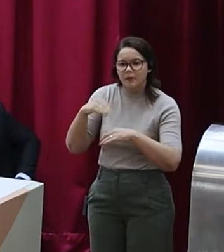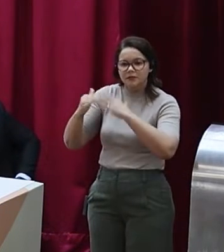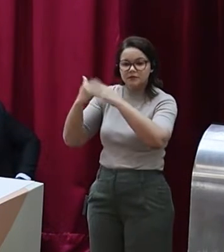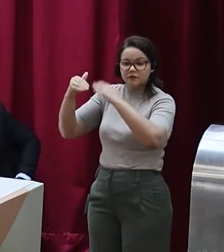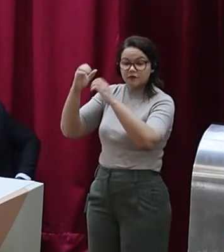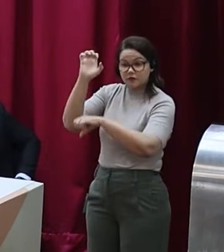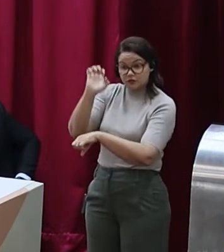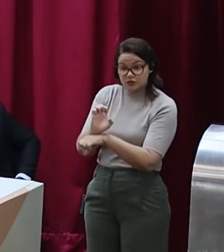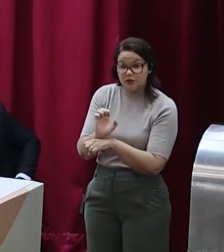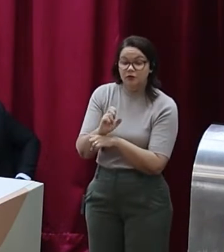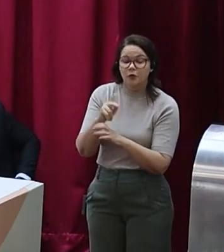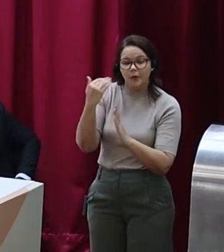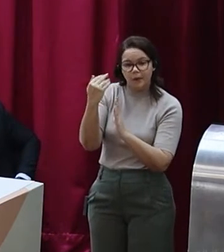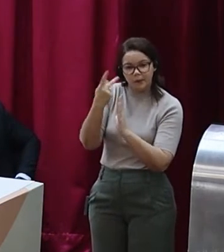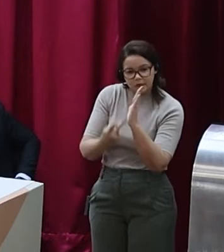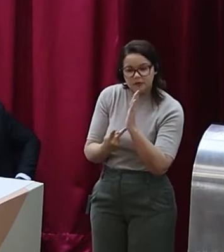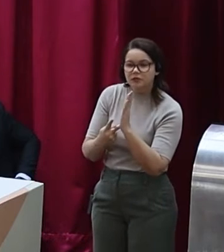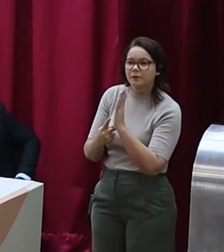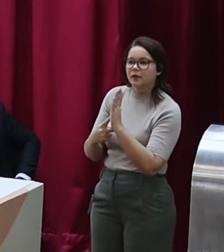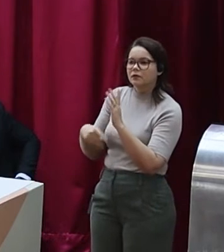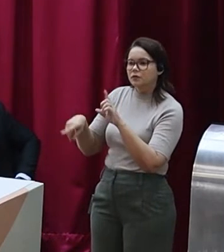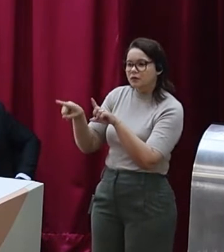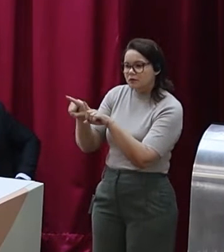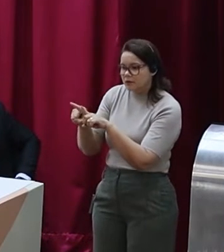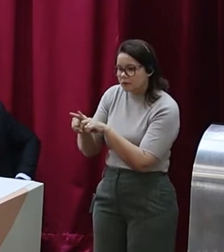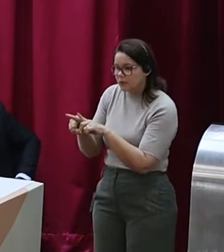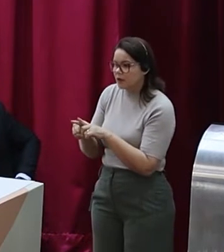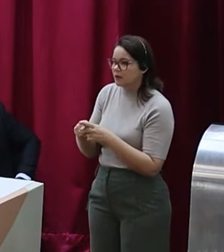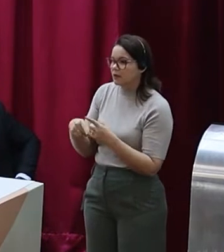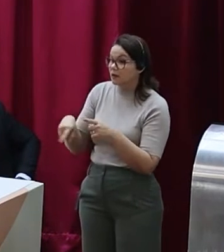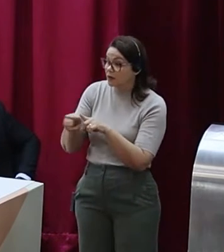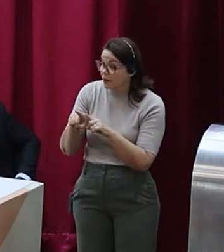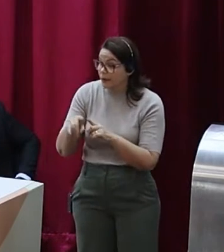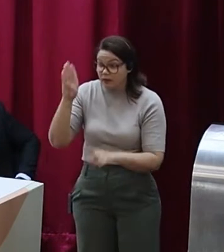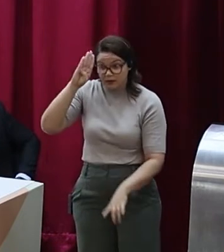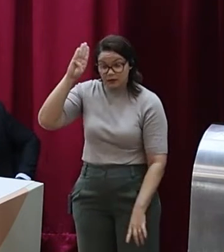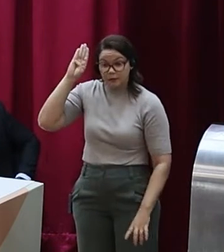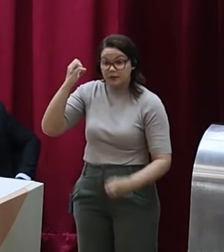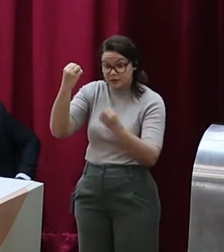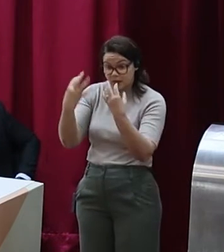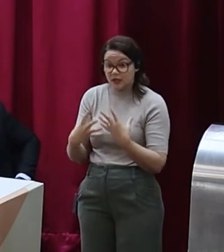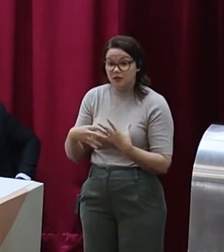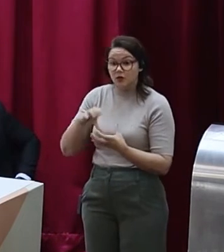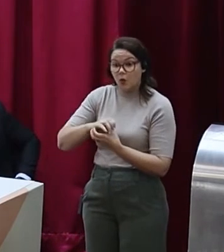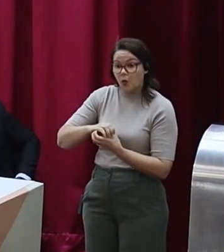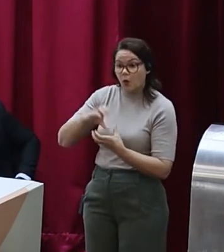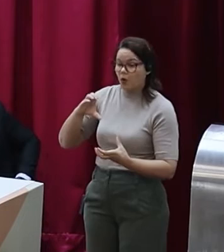o planificación del estatus. Y la Academia, hablando de la lengua guaraní, el corpus, o planificación